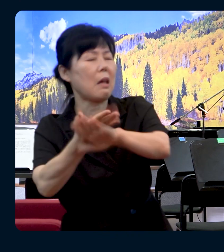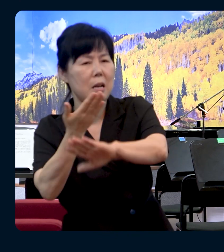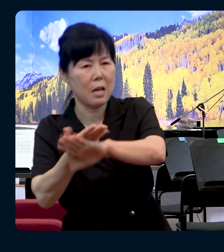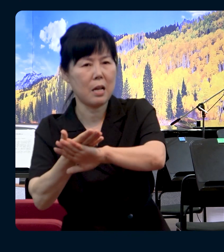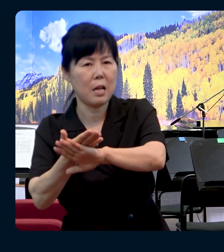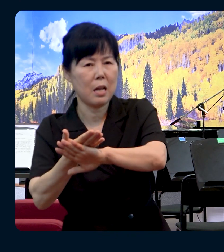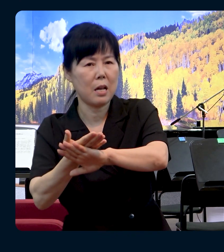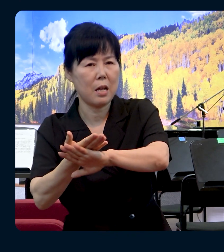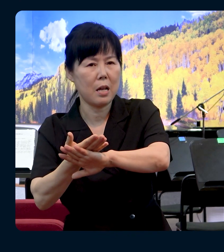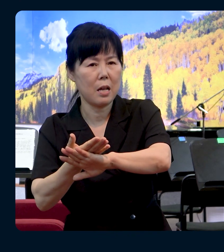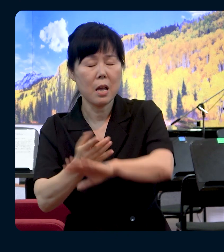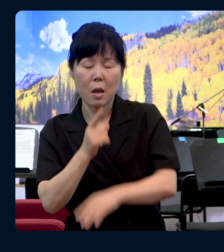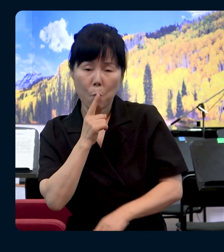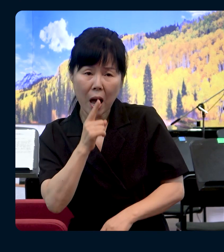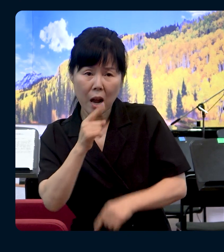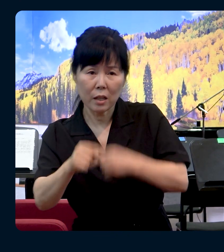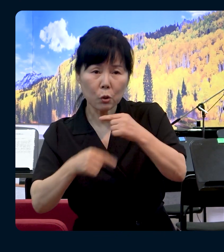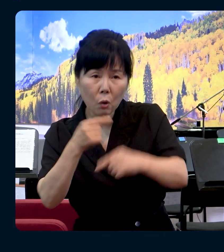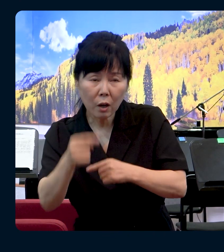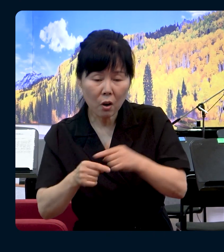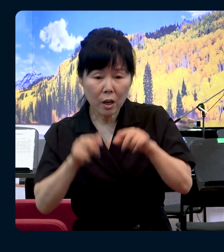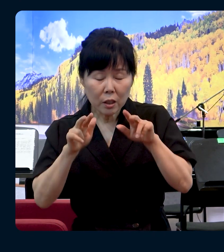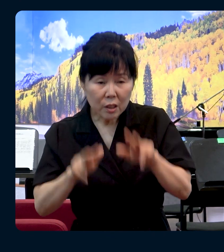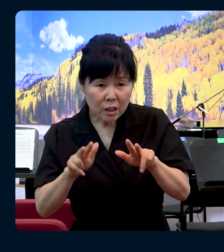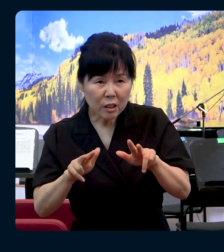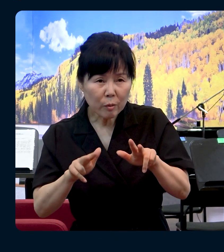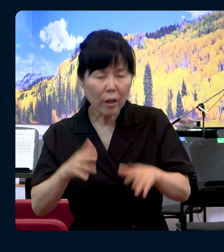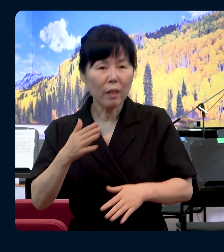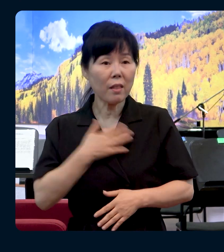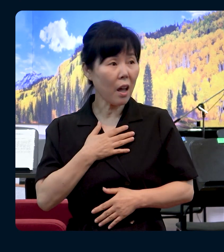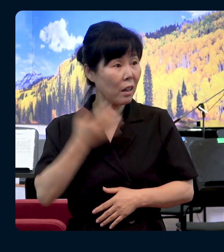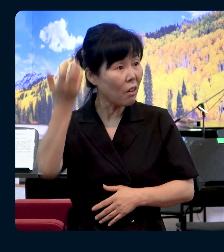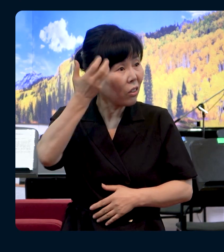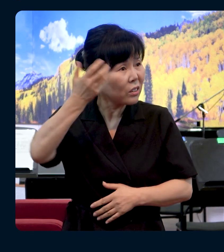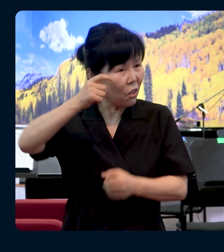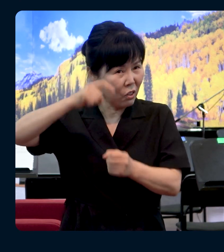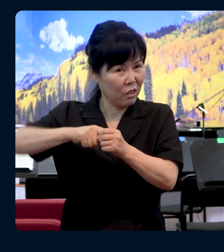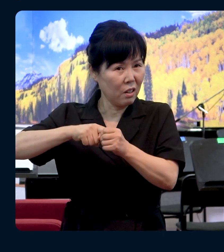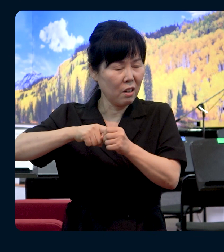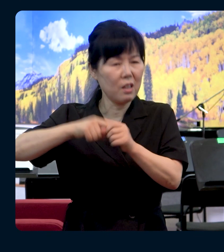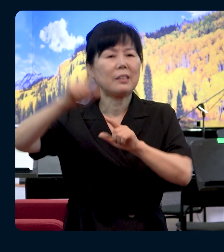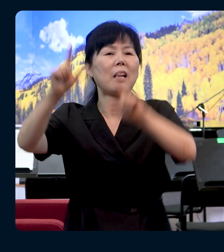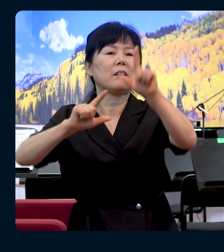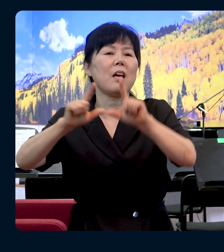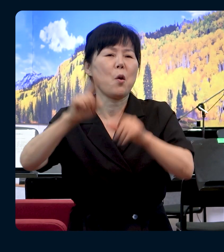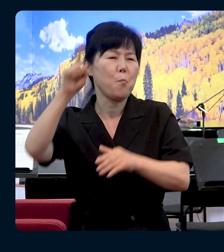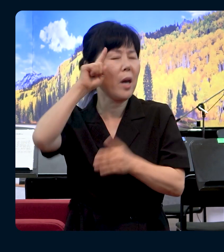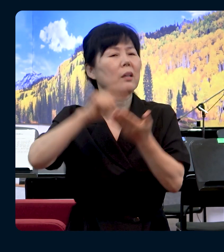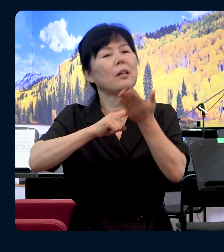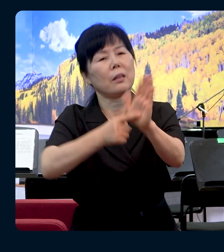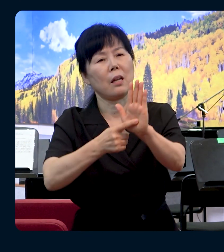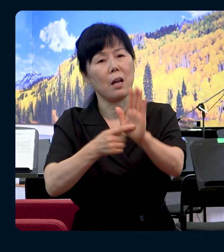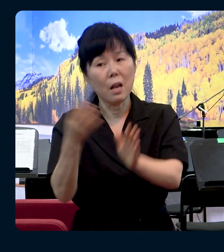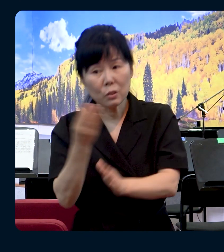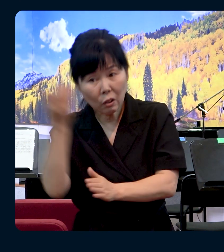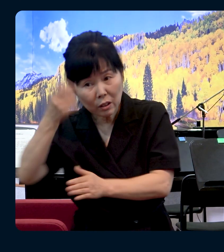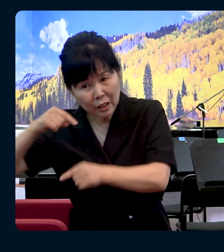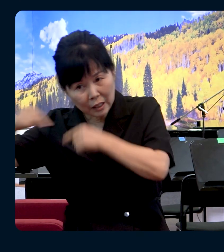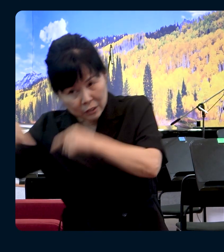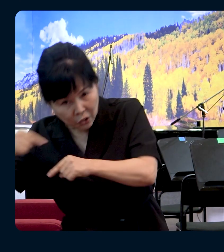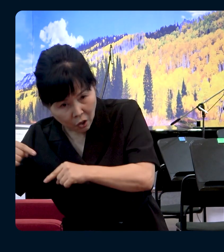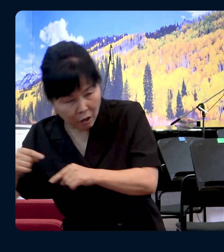언어는요, 지금 그를 다스리고 있는 영을 그대로 보여준다, 그 말이에요. 성령님이 다스리시는지 아니면